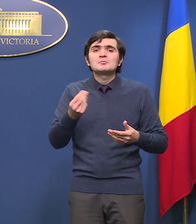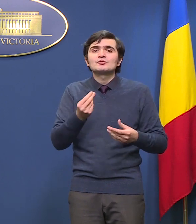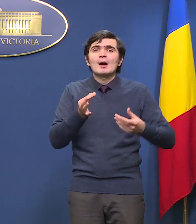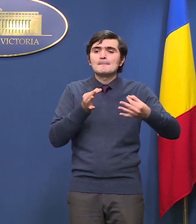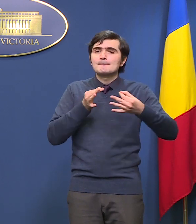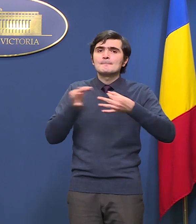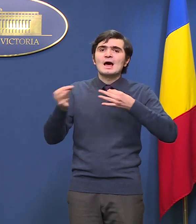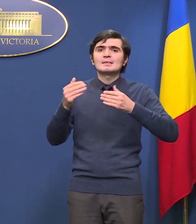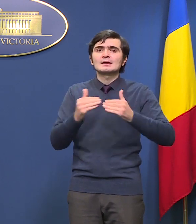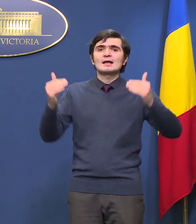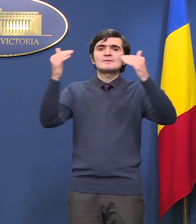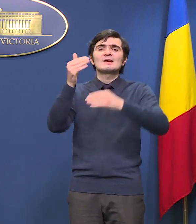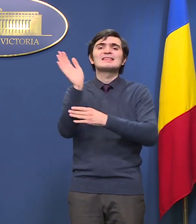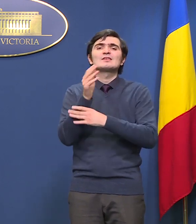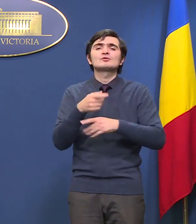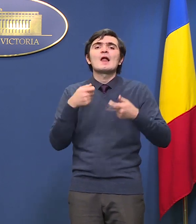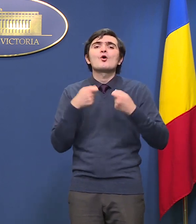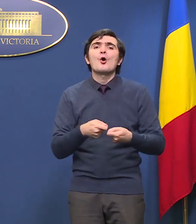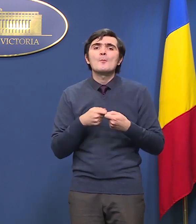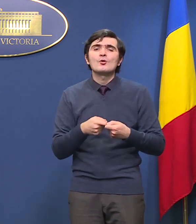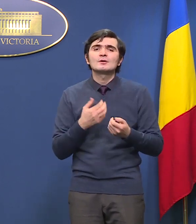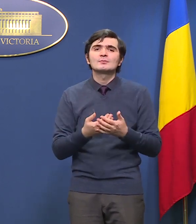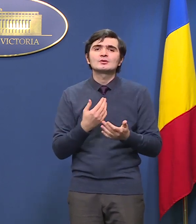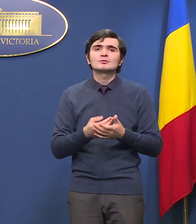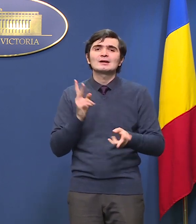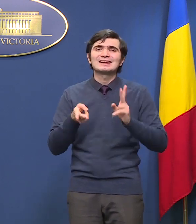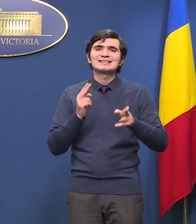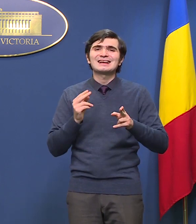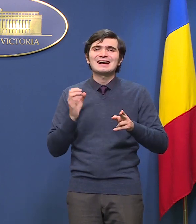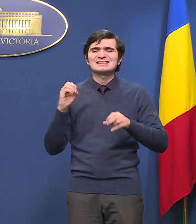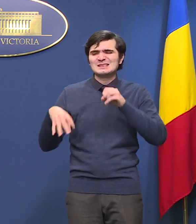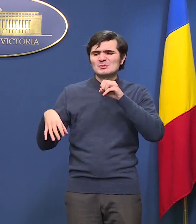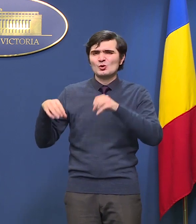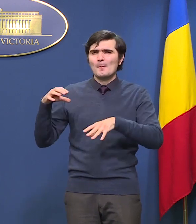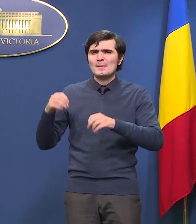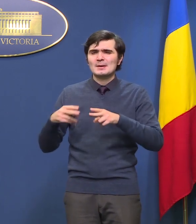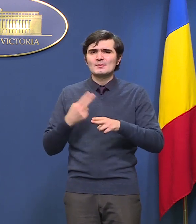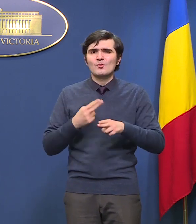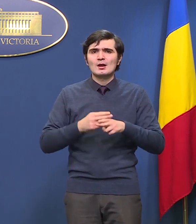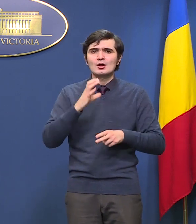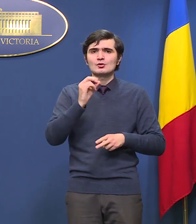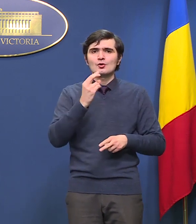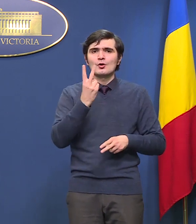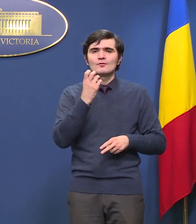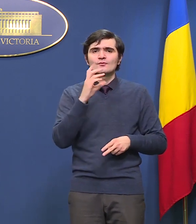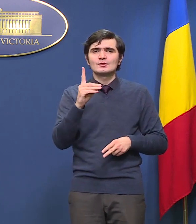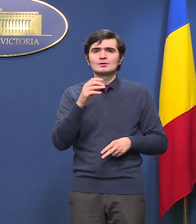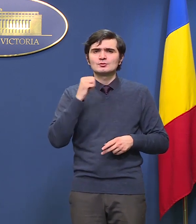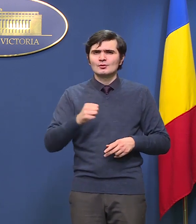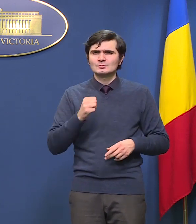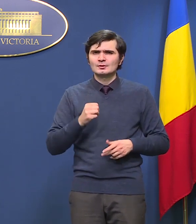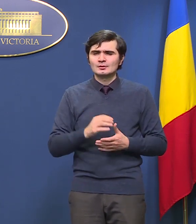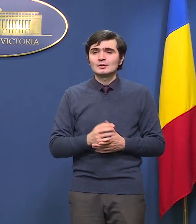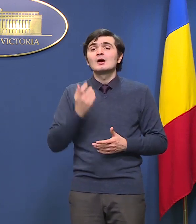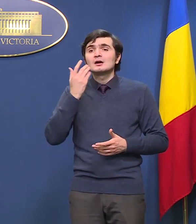național comun de tratare a simptomelor COVID-19? Când vom avea acest